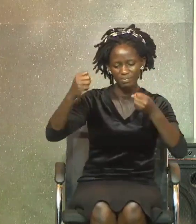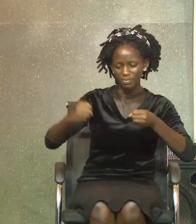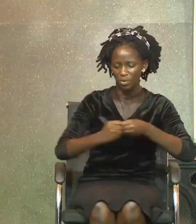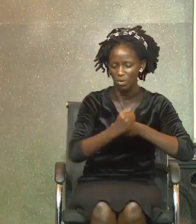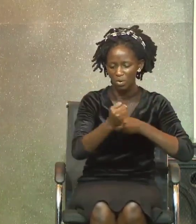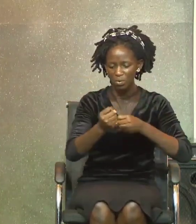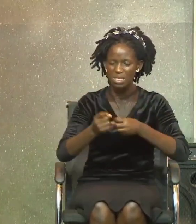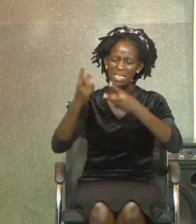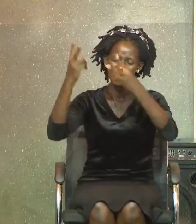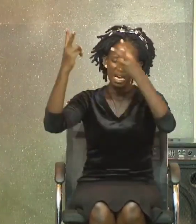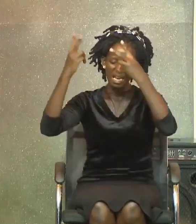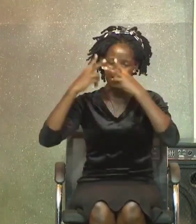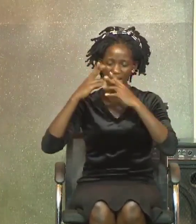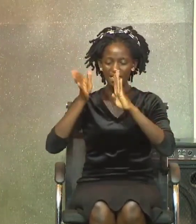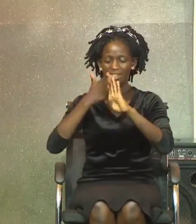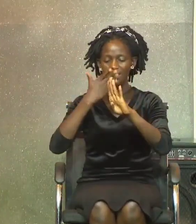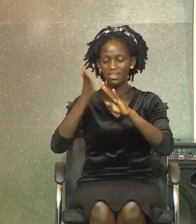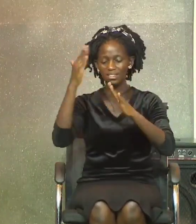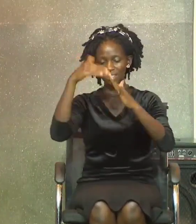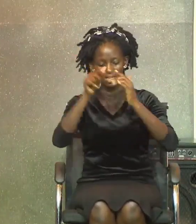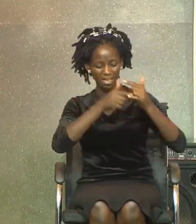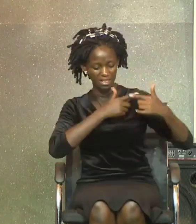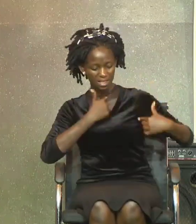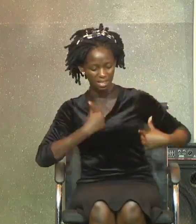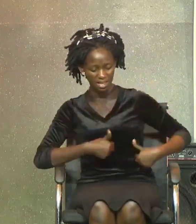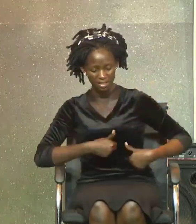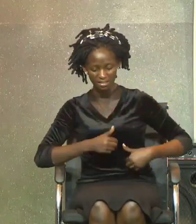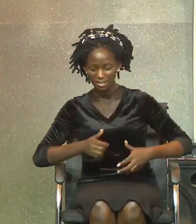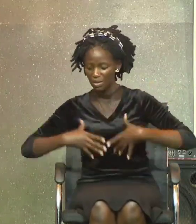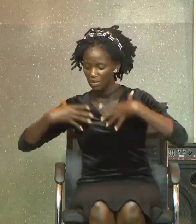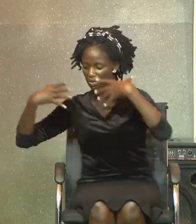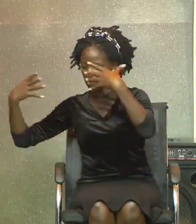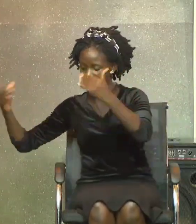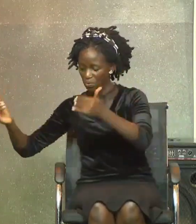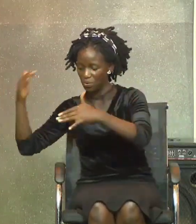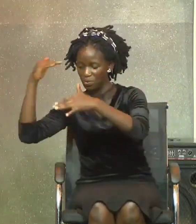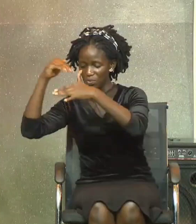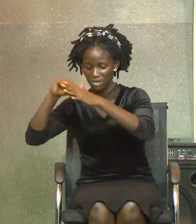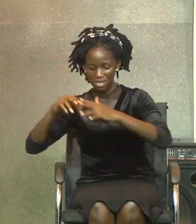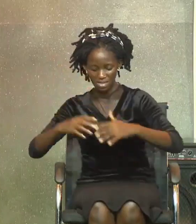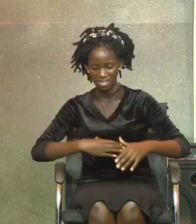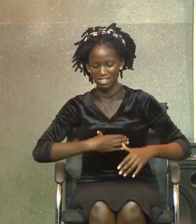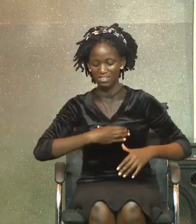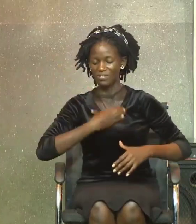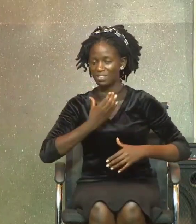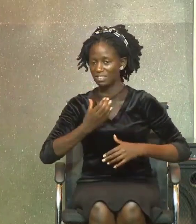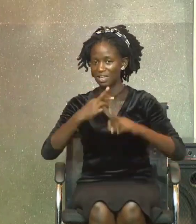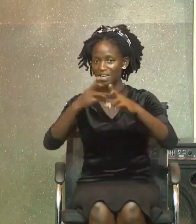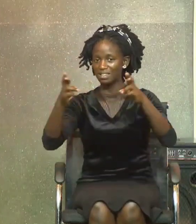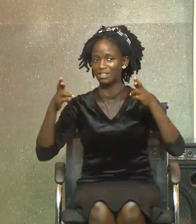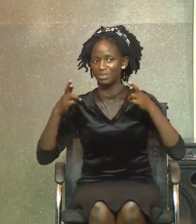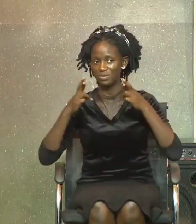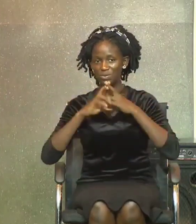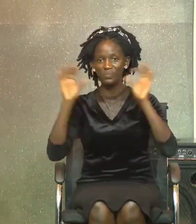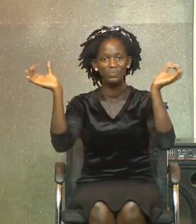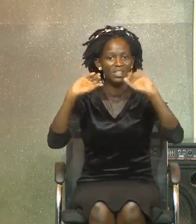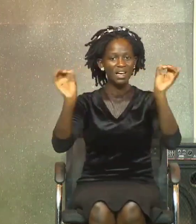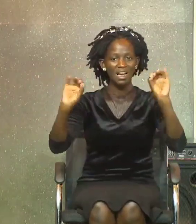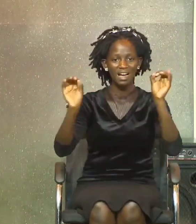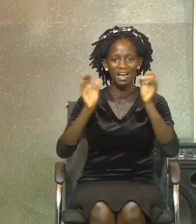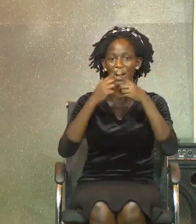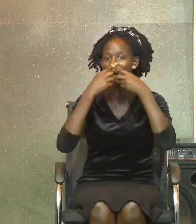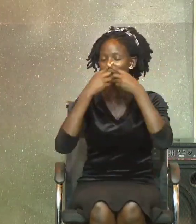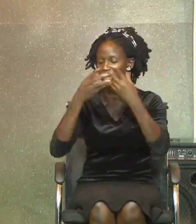mu kulungamya kwa mutima kunobera mu kisenge ky'abagenyi kyaa damu omukwane